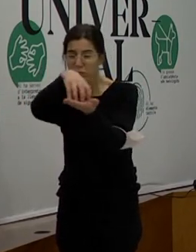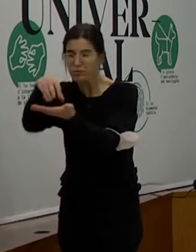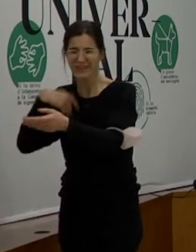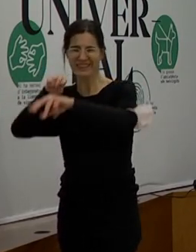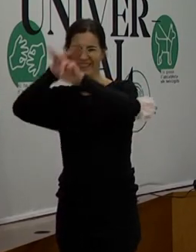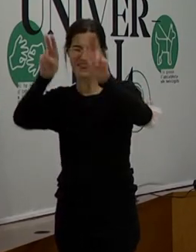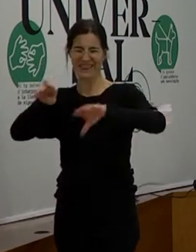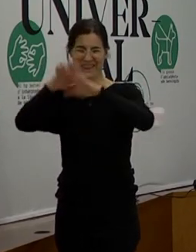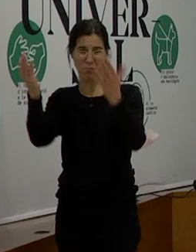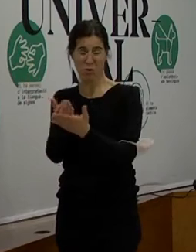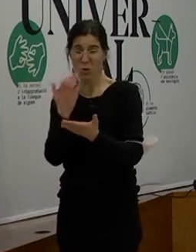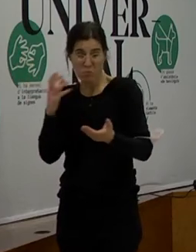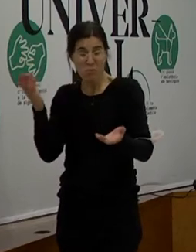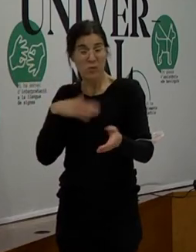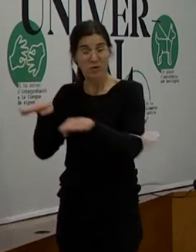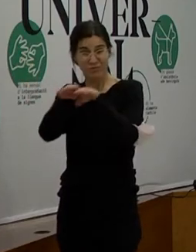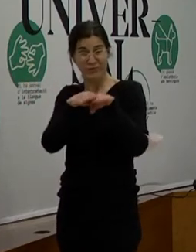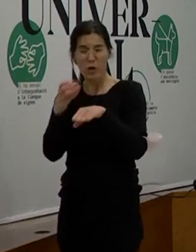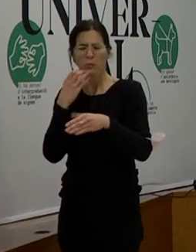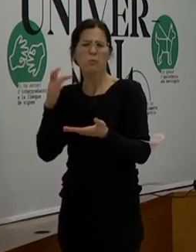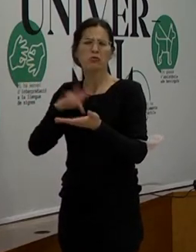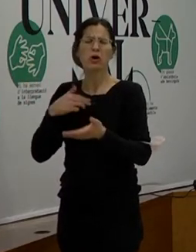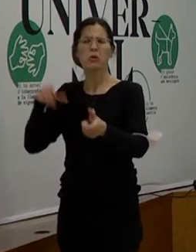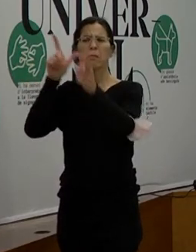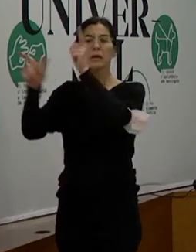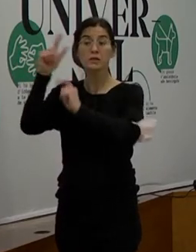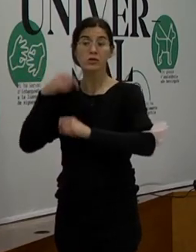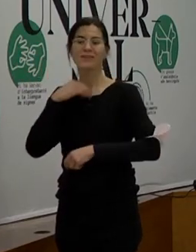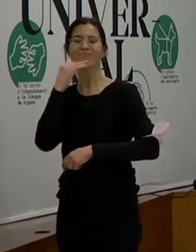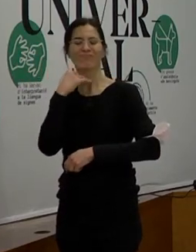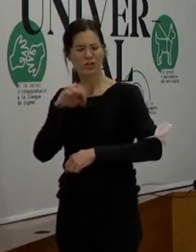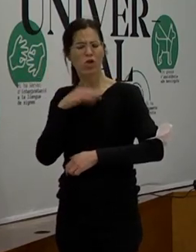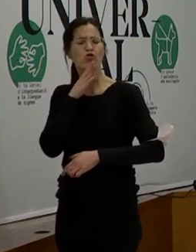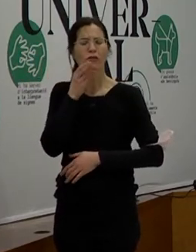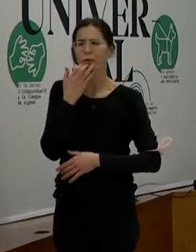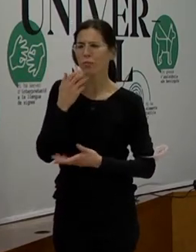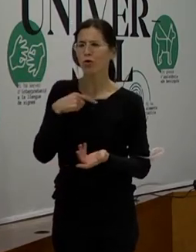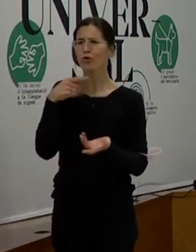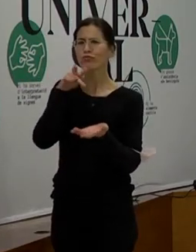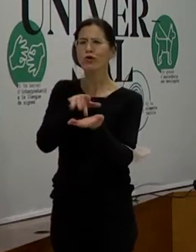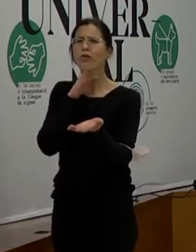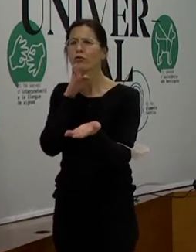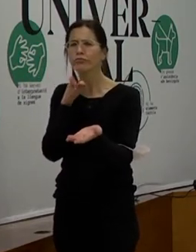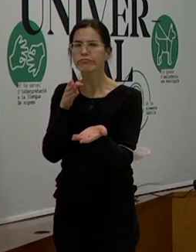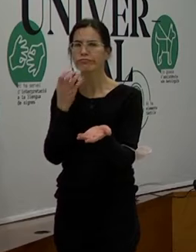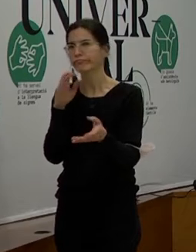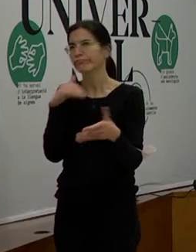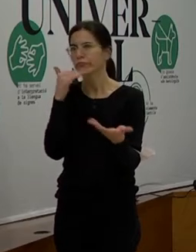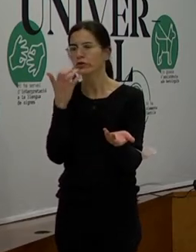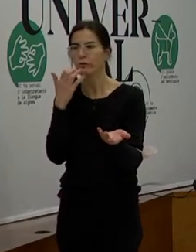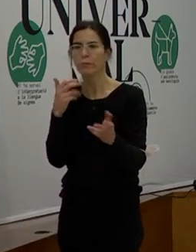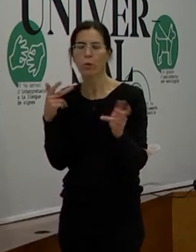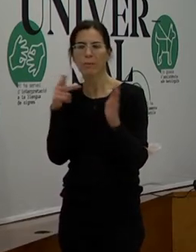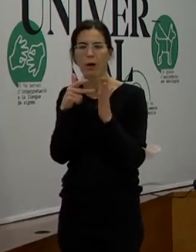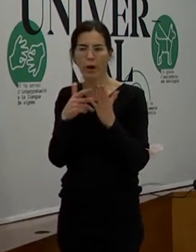món. De manera que si tu te'n vas de viatge, et fiques a la web i dius, a ver, ¿dónde vamos a ir hoy? Hoy vamos a ir, no sé, a